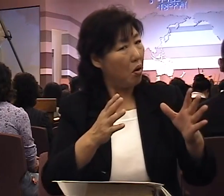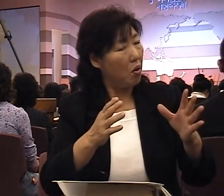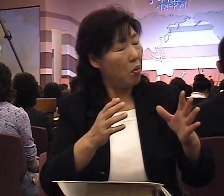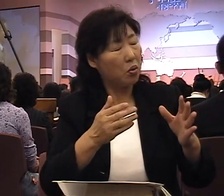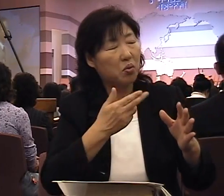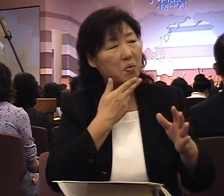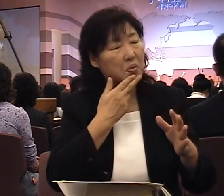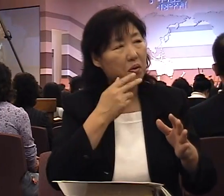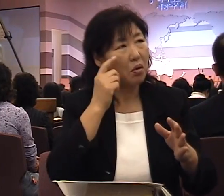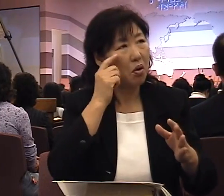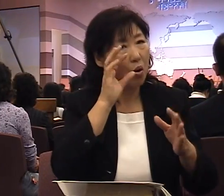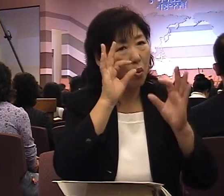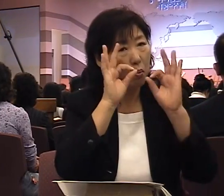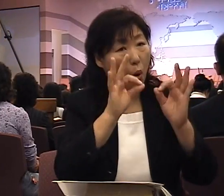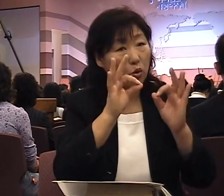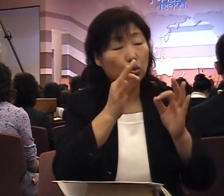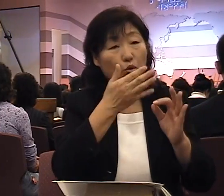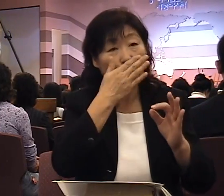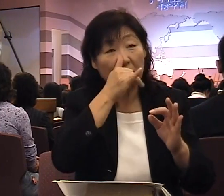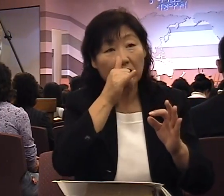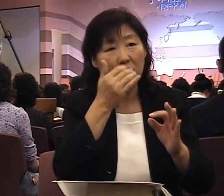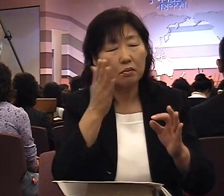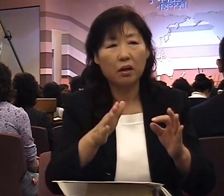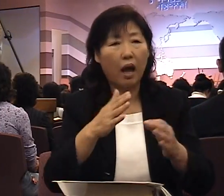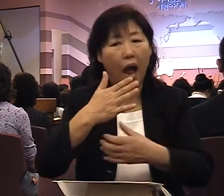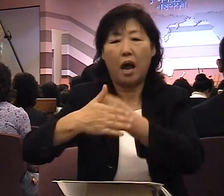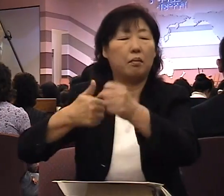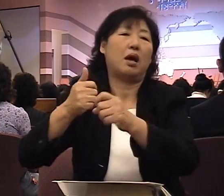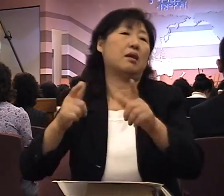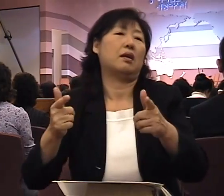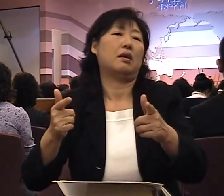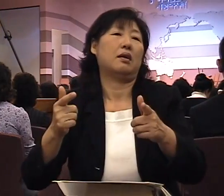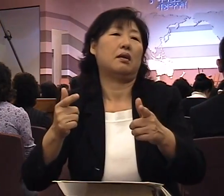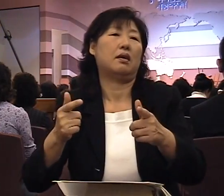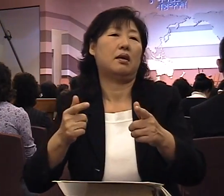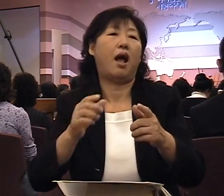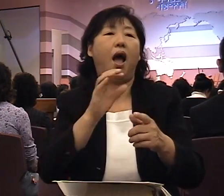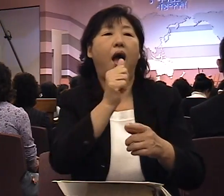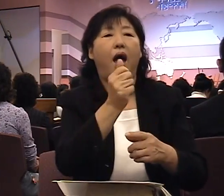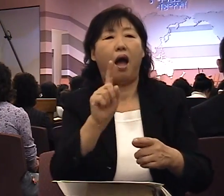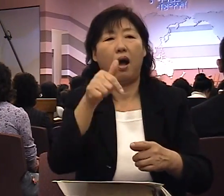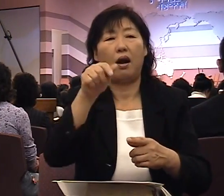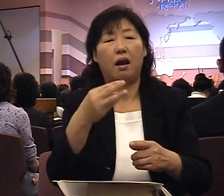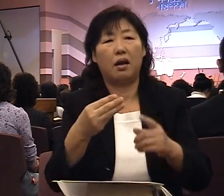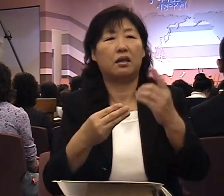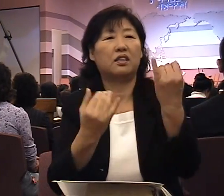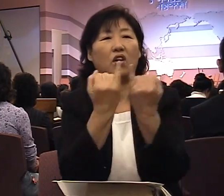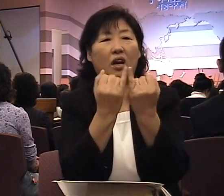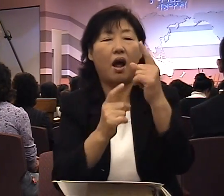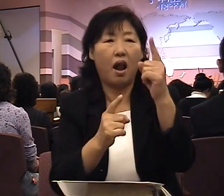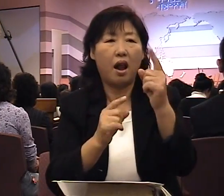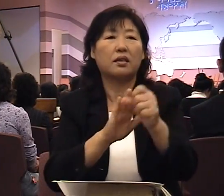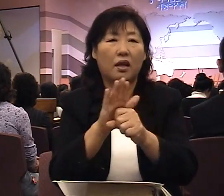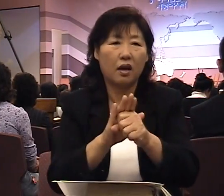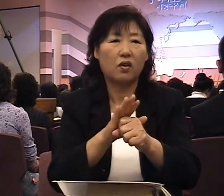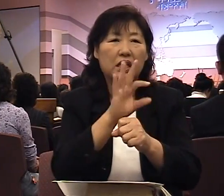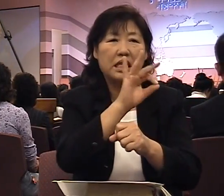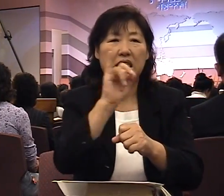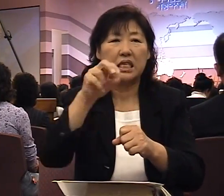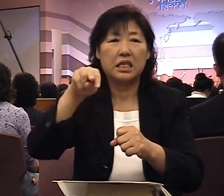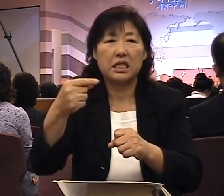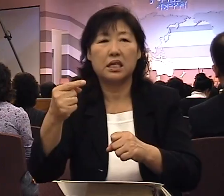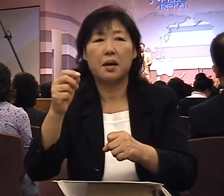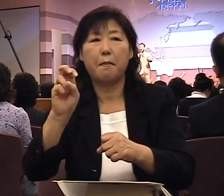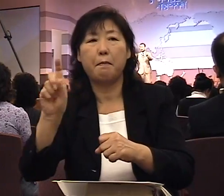없지만, 그렇게 볼 수 있겠지만 하나님은 아니라는 거예요. 그 하갈 한 여인을 사랑하고 이스마엘을